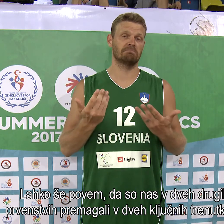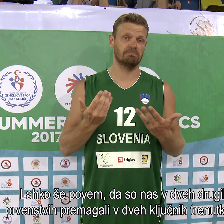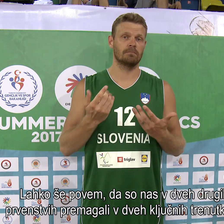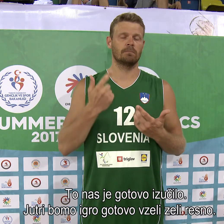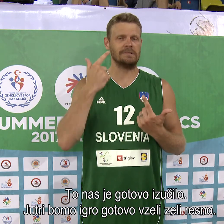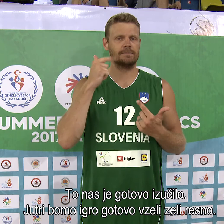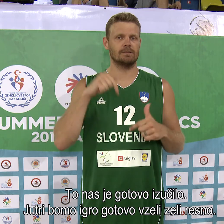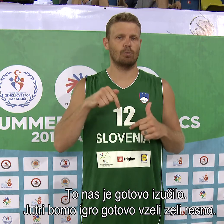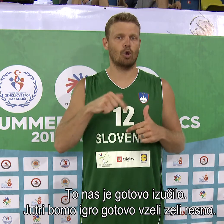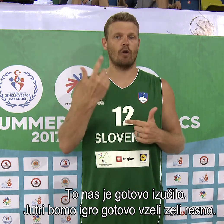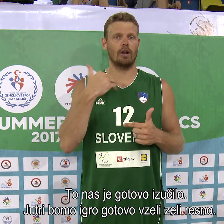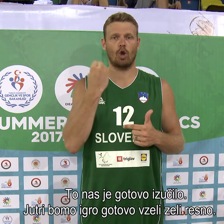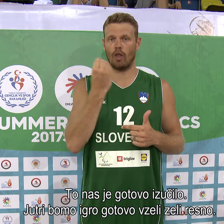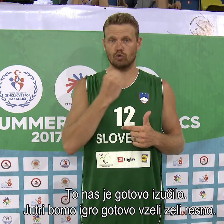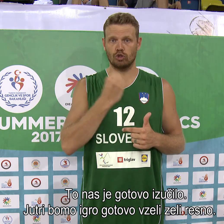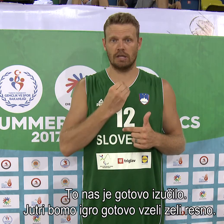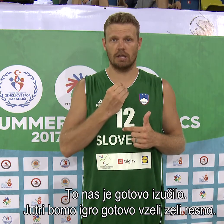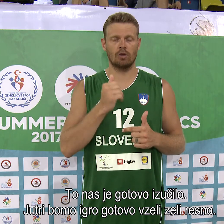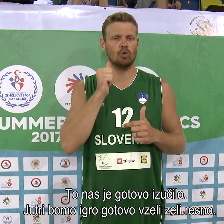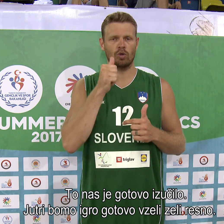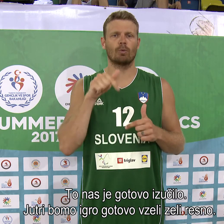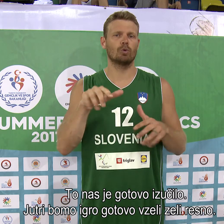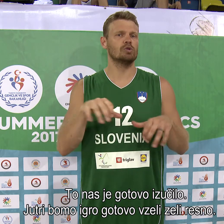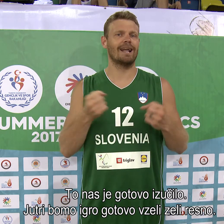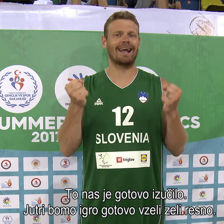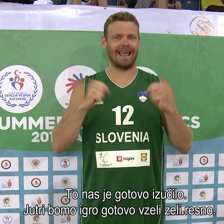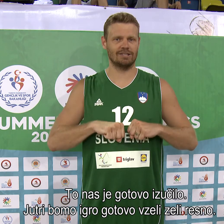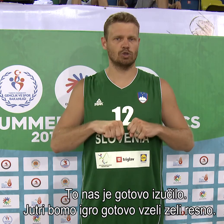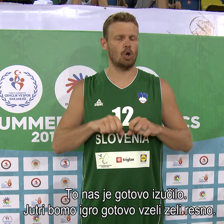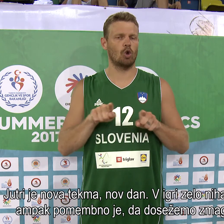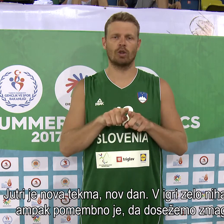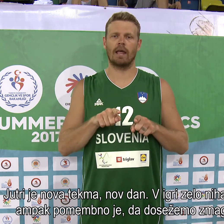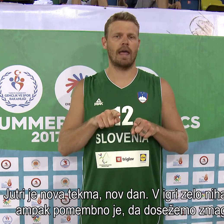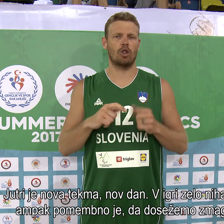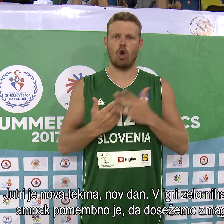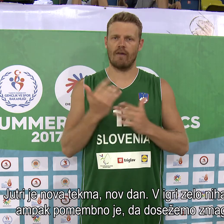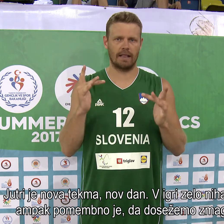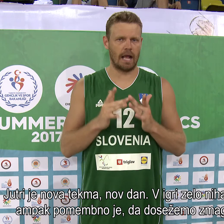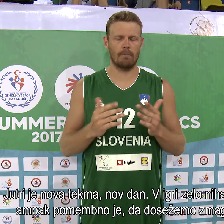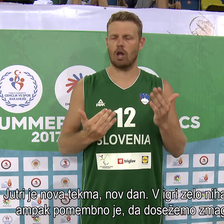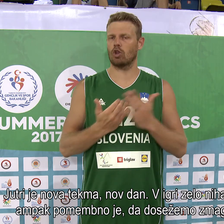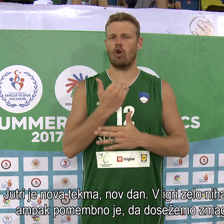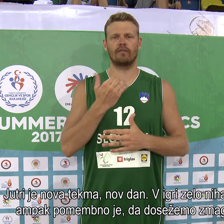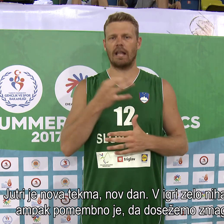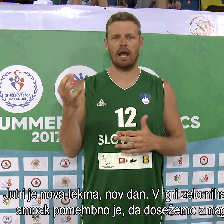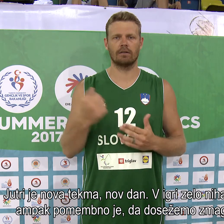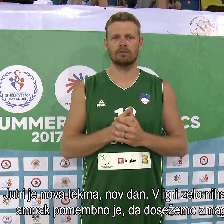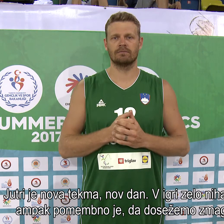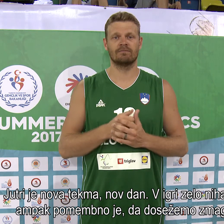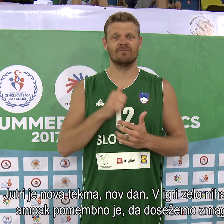v trenutnih ključnih momentih. Iz tega smo se zagotovo naučili. Jutri bomo igro vzeli zelo resno, jutri je nova tekma, nov dan